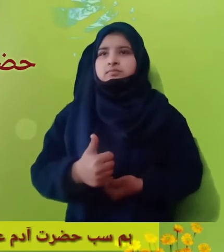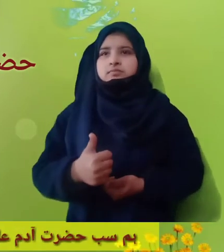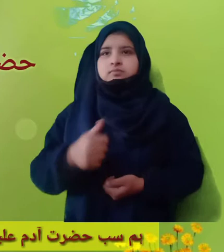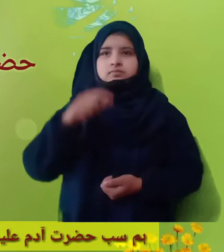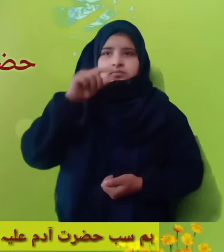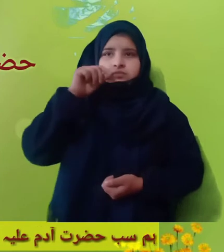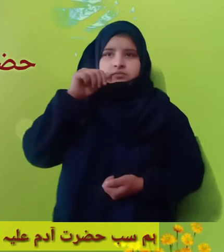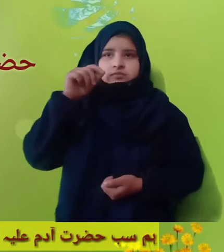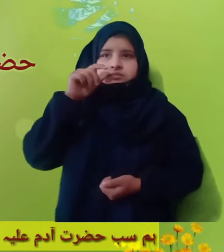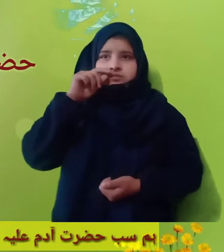हज़रत